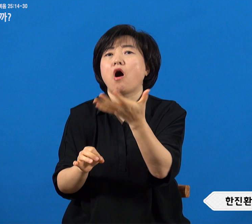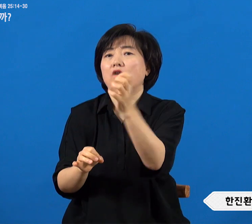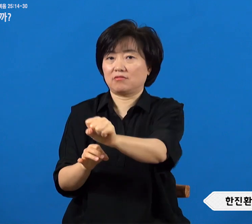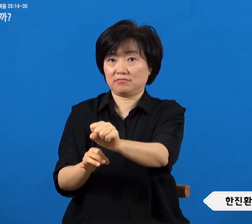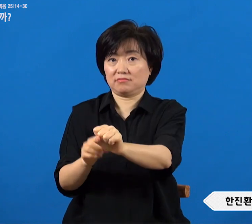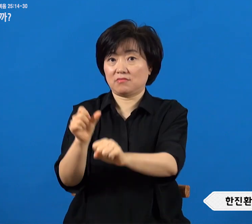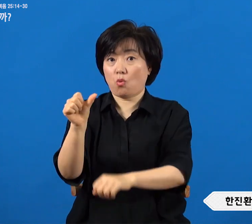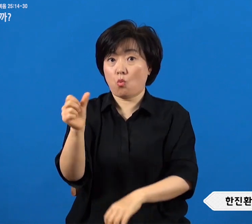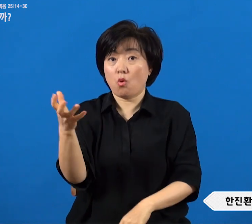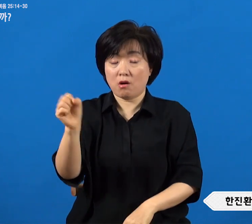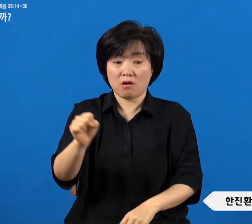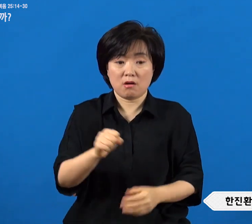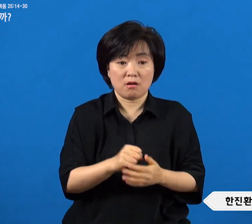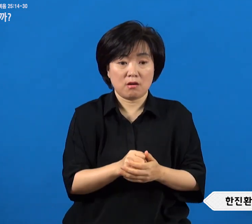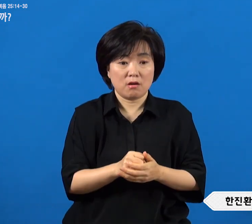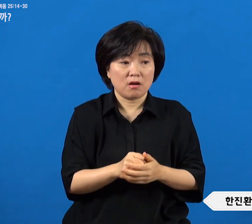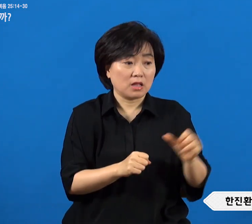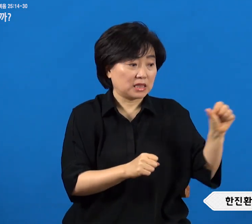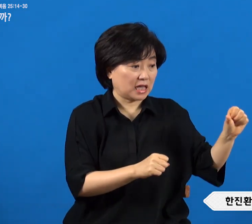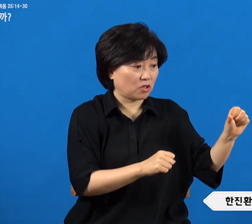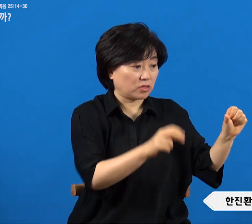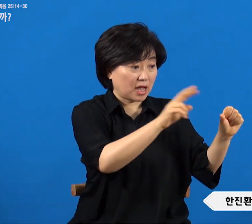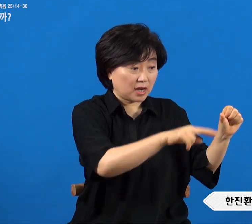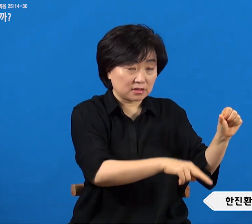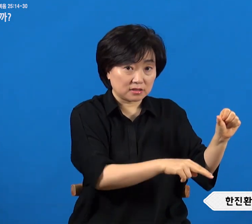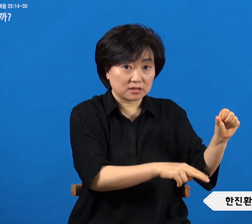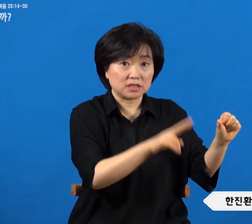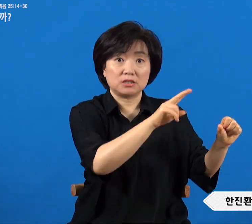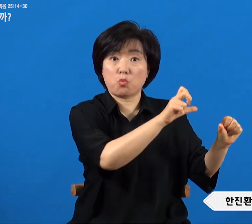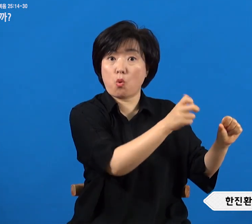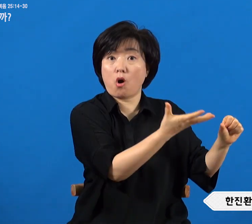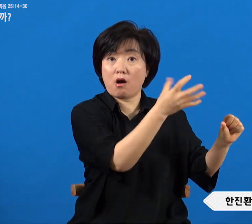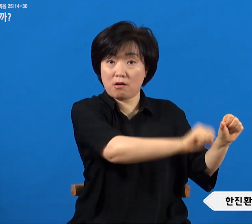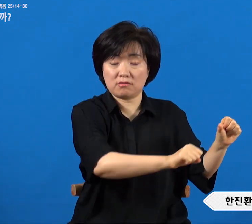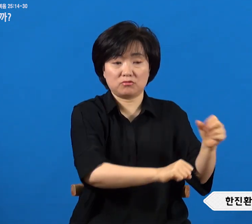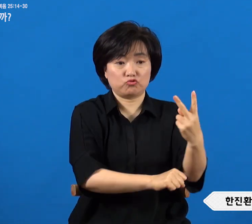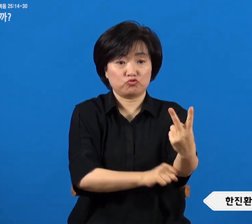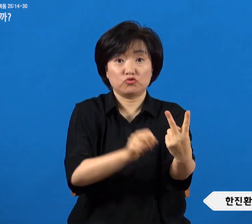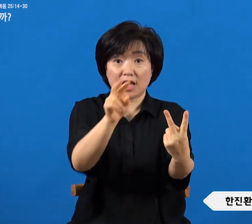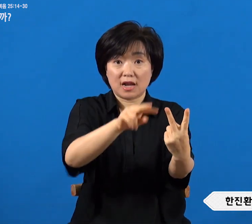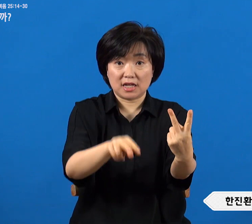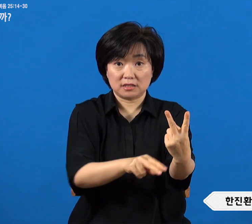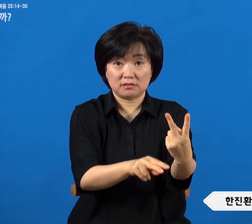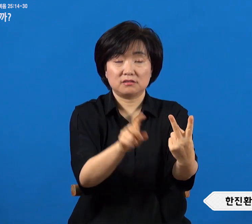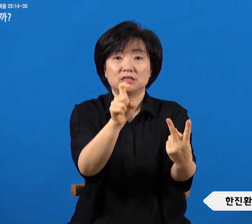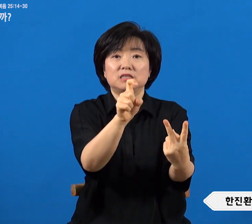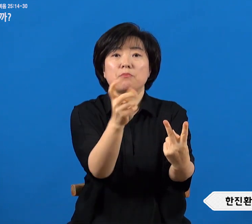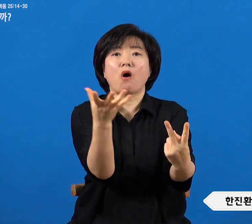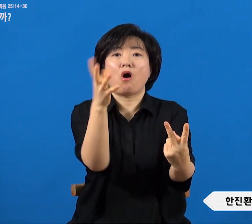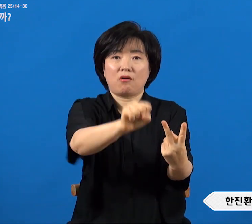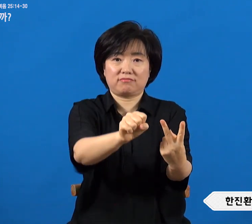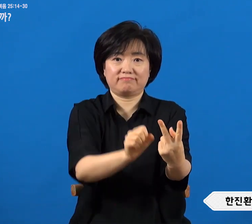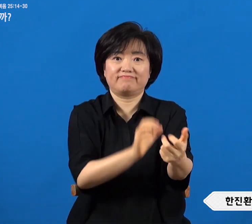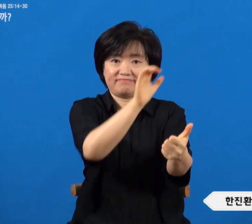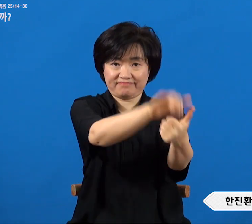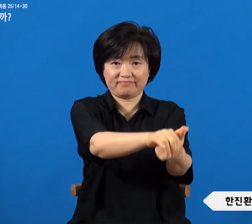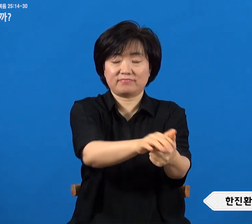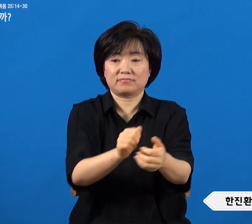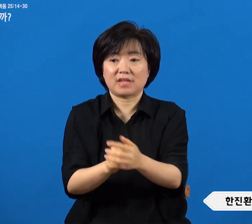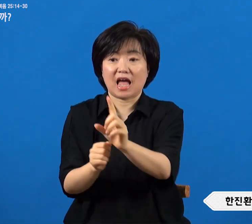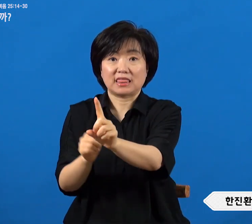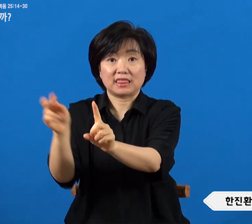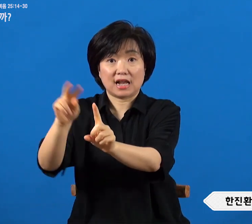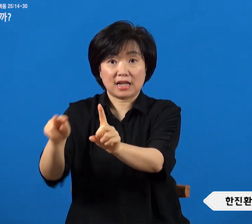그러니까 5달란트 맡긴 것은 25억을 맡긴 것이고, 2달란트 맡긴 것은 10억을 맡긴 것이고, 1달란트